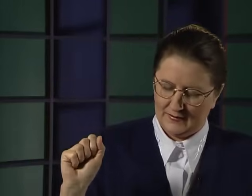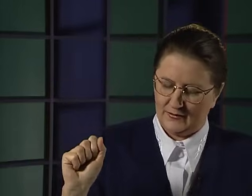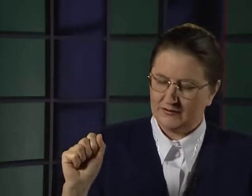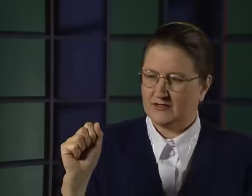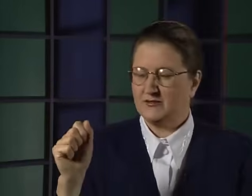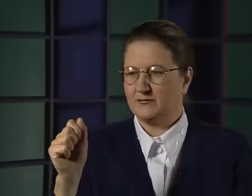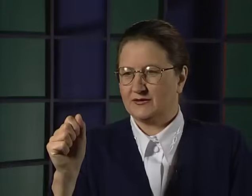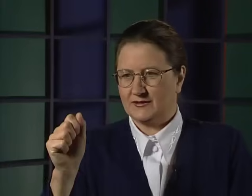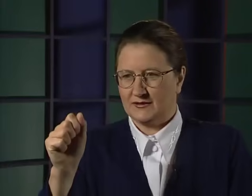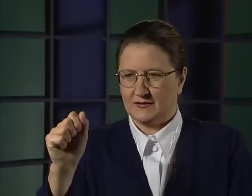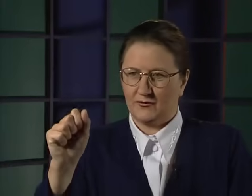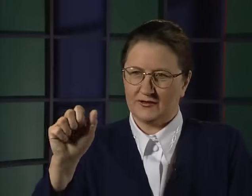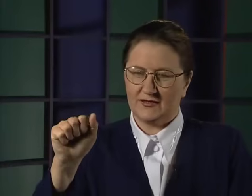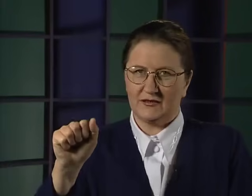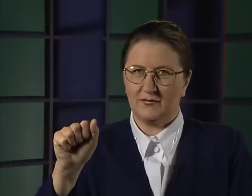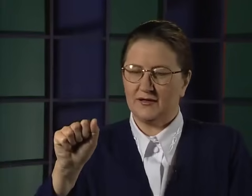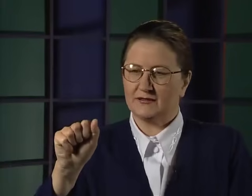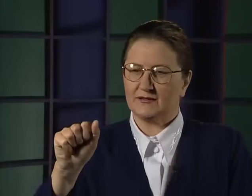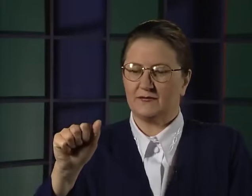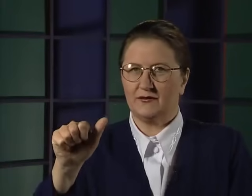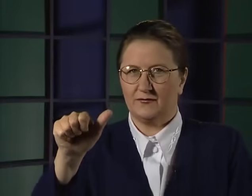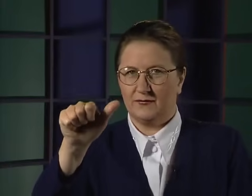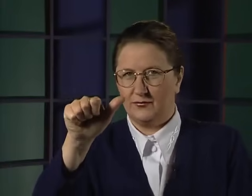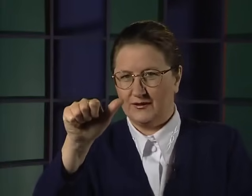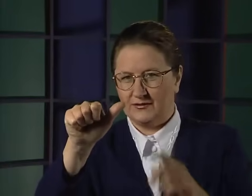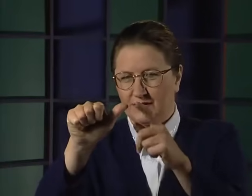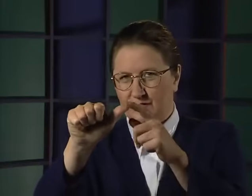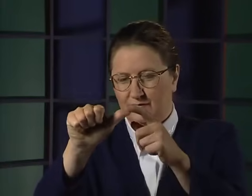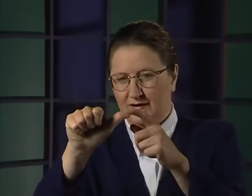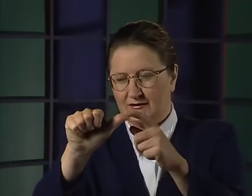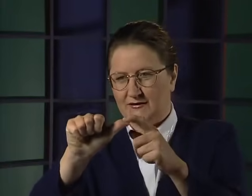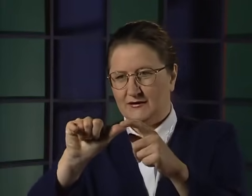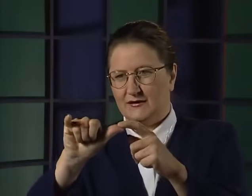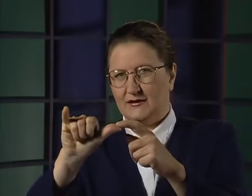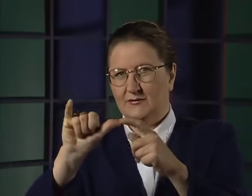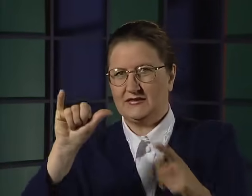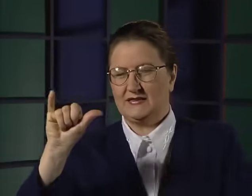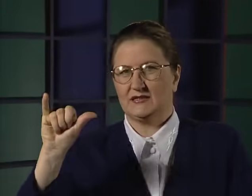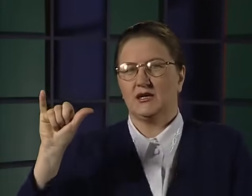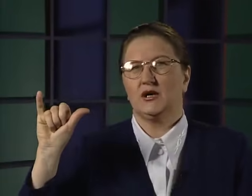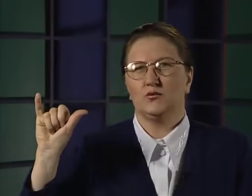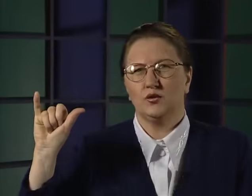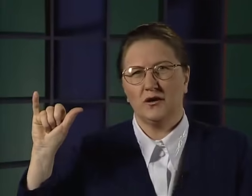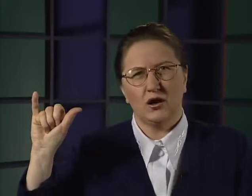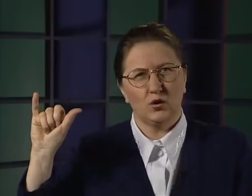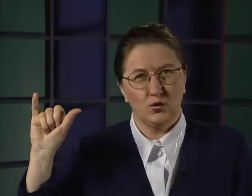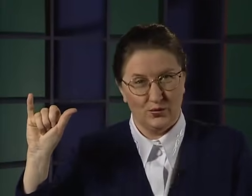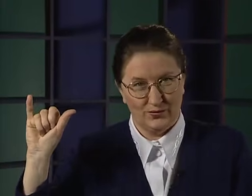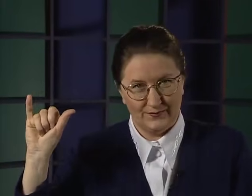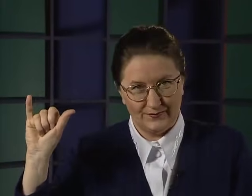Сожмите, пожалуйста, указательный палец, уберите большой палец и мизинец, буква «У».